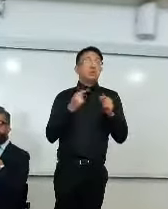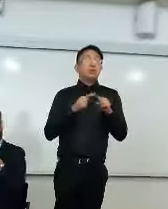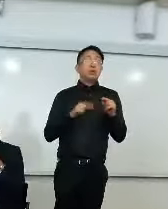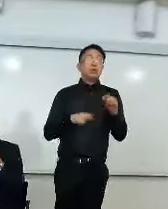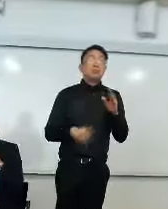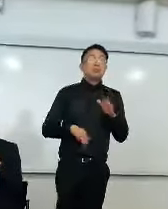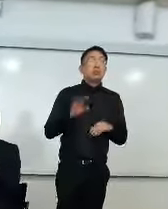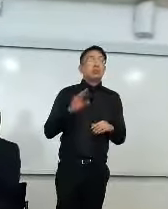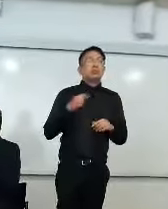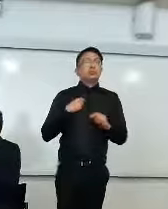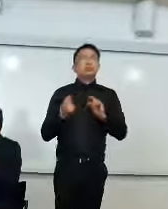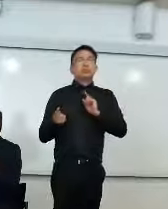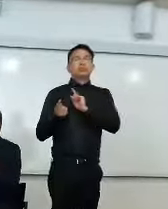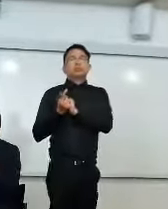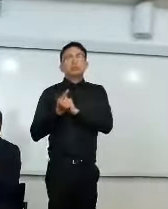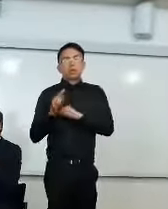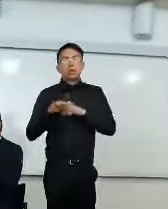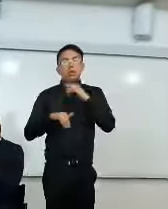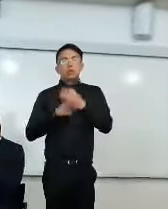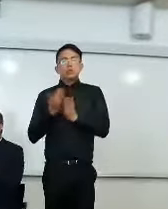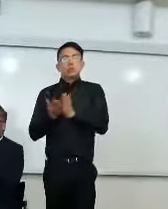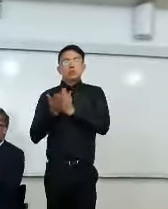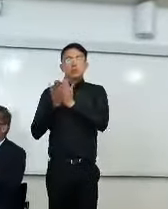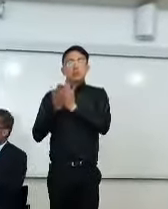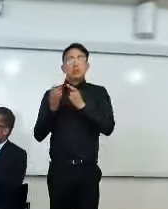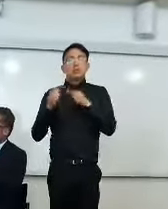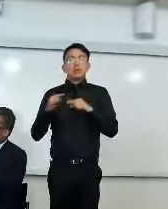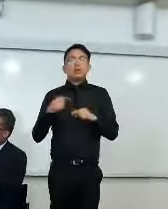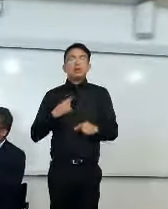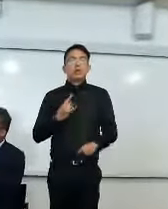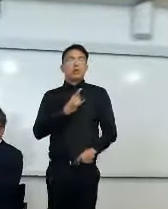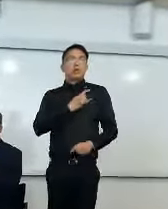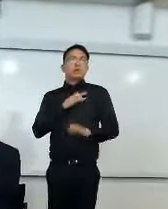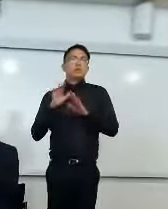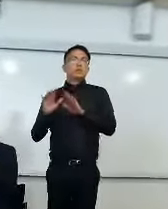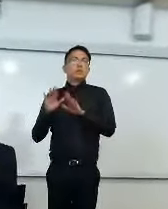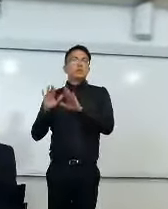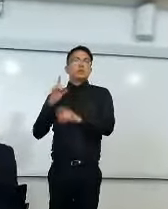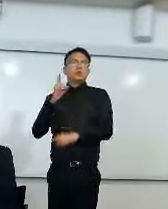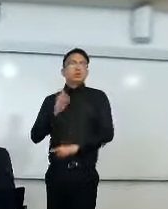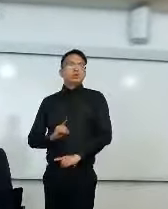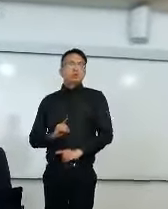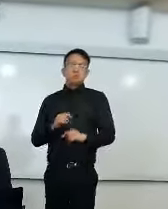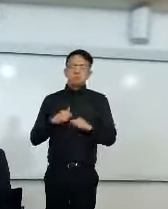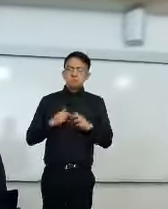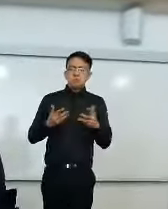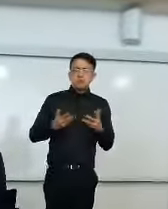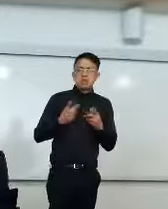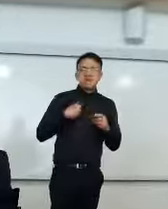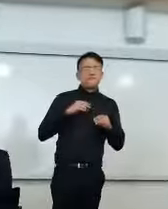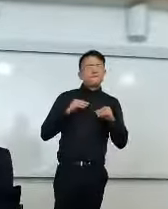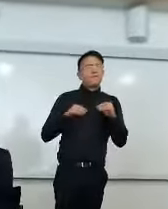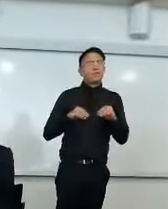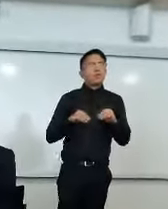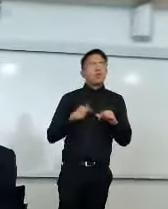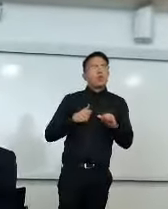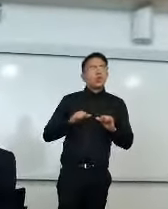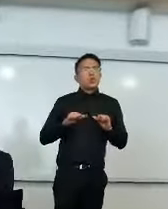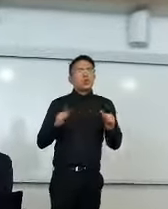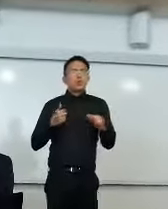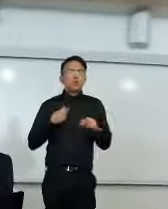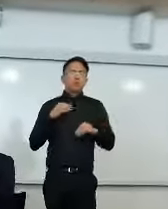con el Ministerio de Educación, lo decimos, y siempre cuando nos dicen no, es que la autonomía universitaria. ¿Dónde está la formación? ¿En cómo estamos formando